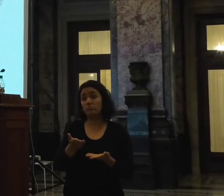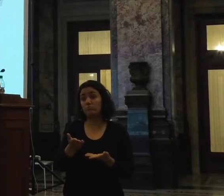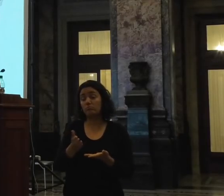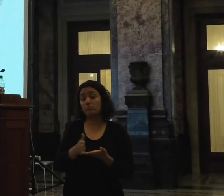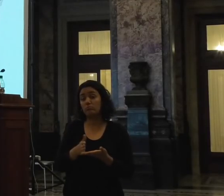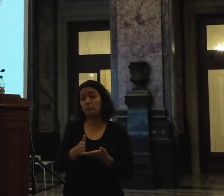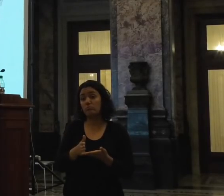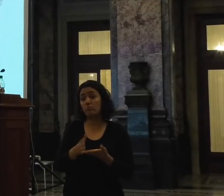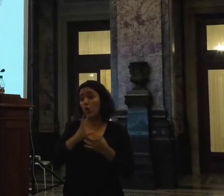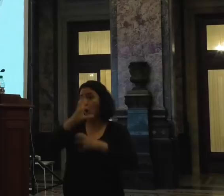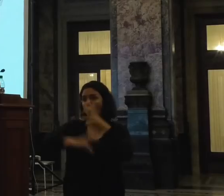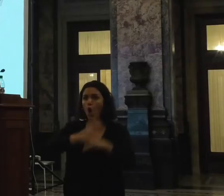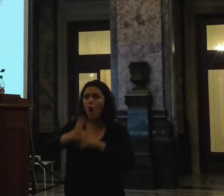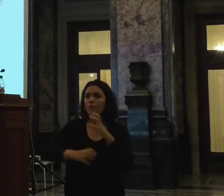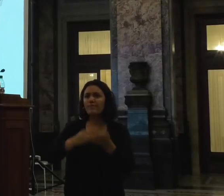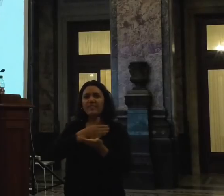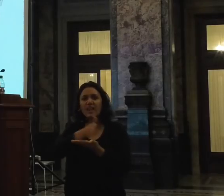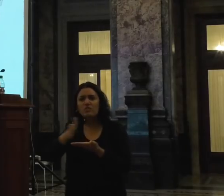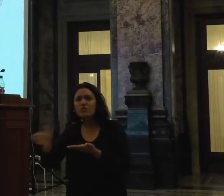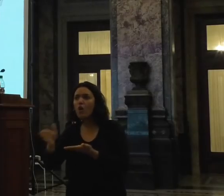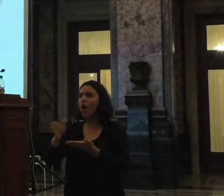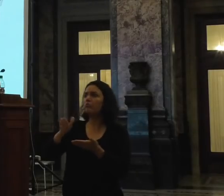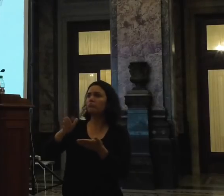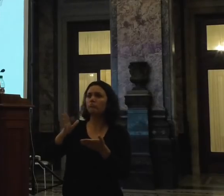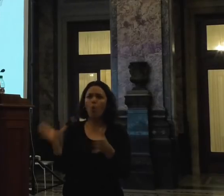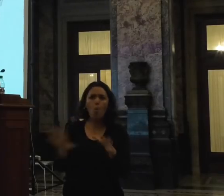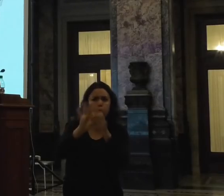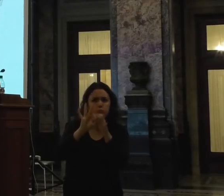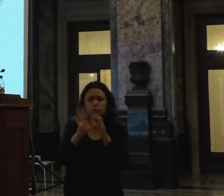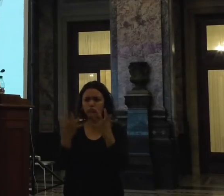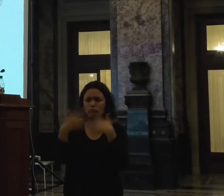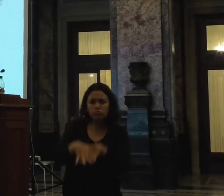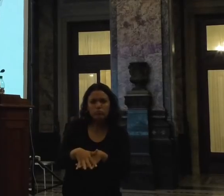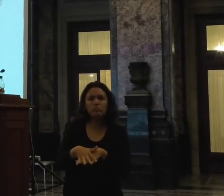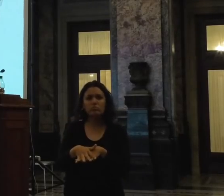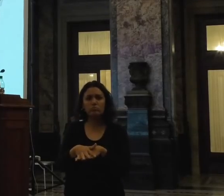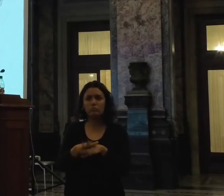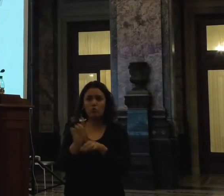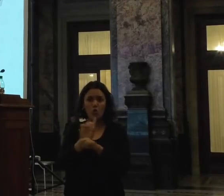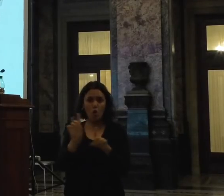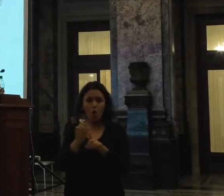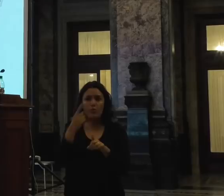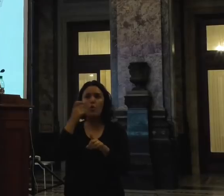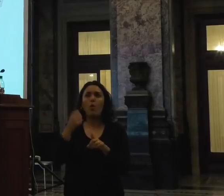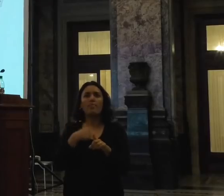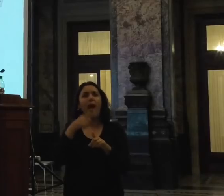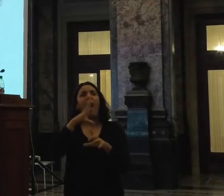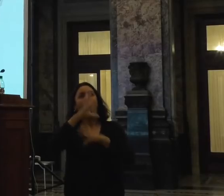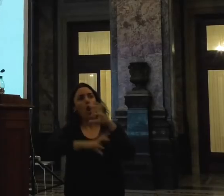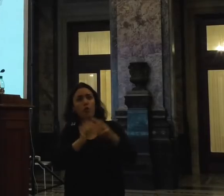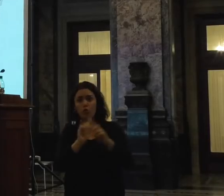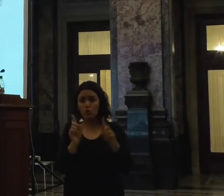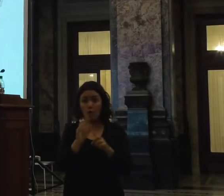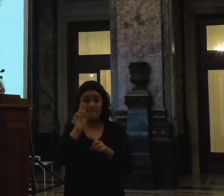un color, ¿no? Percibimos cosas integradas. Y nosotros podemos